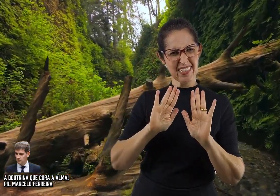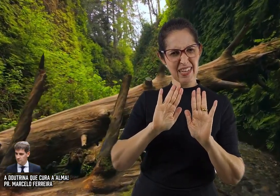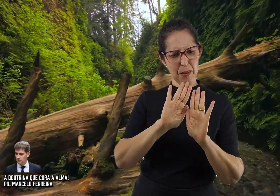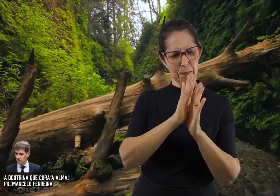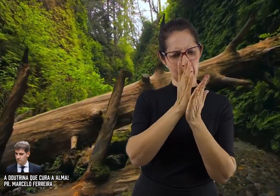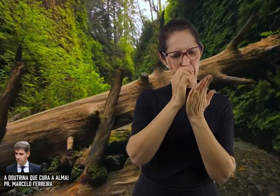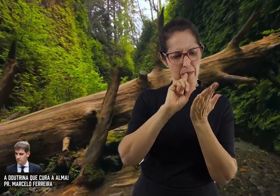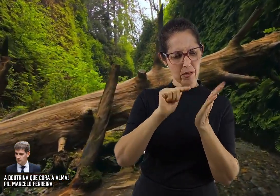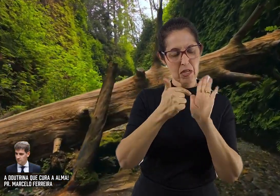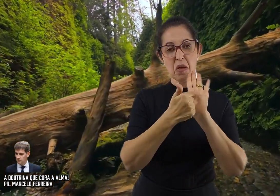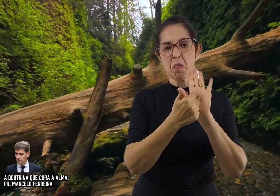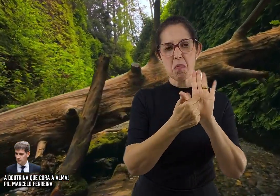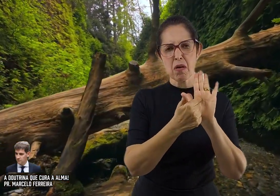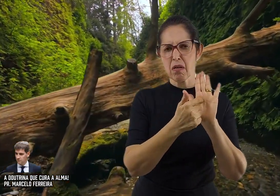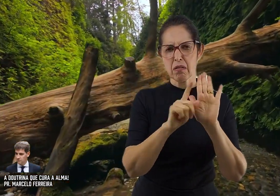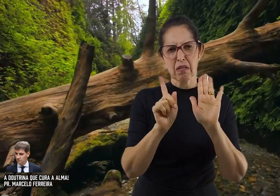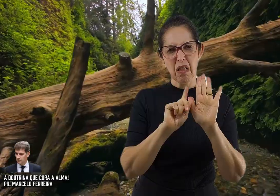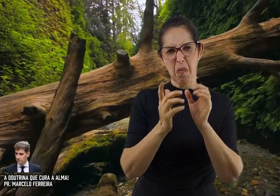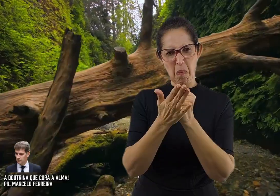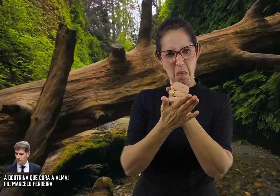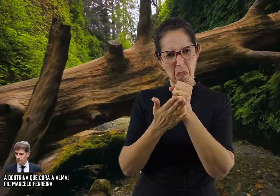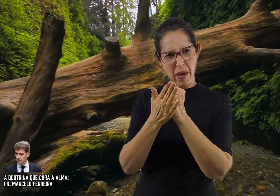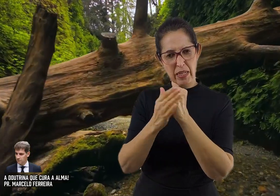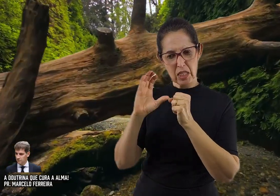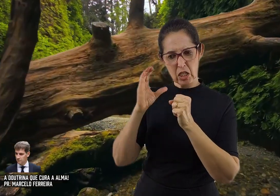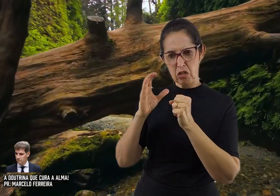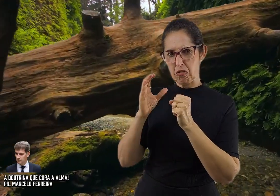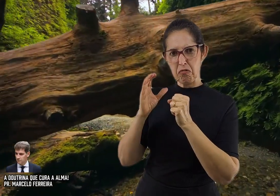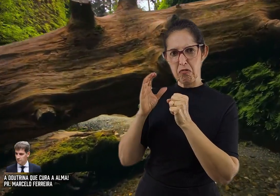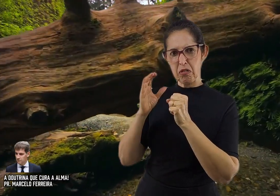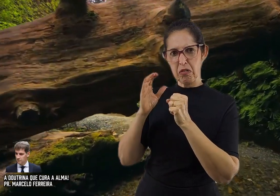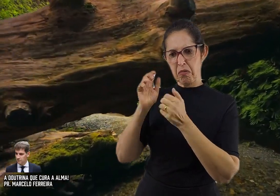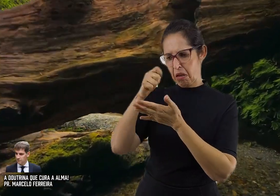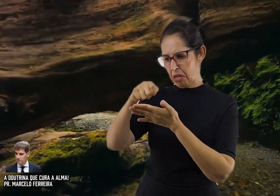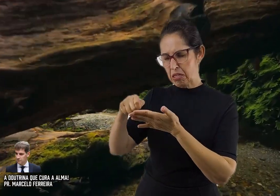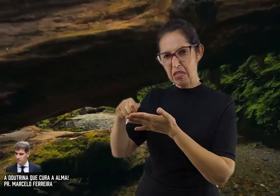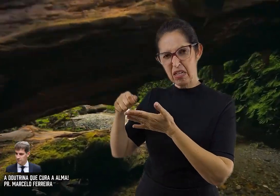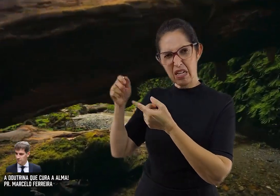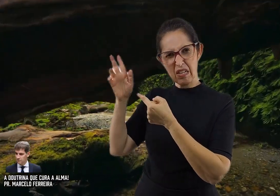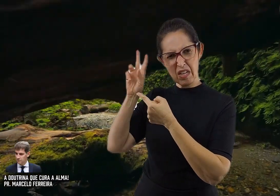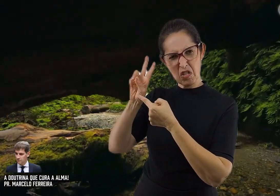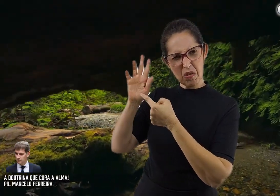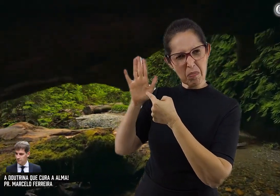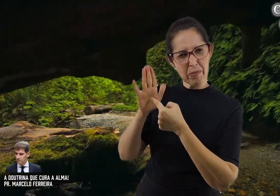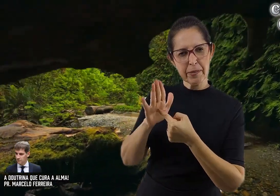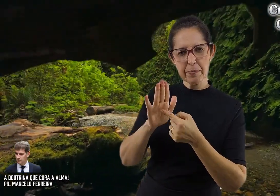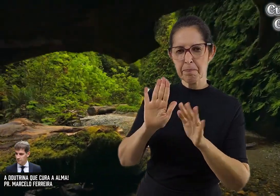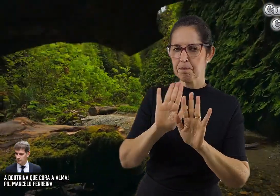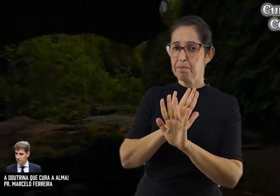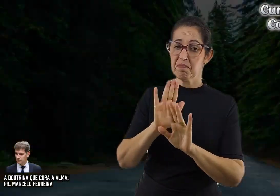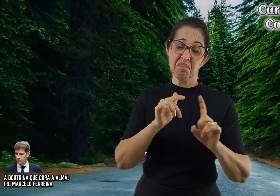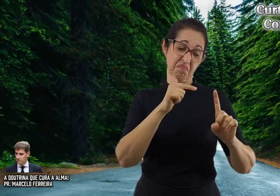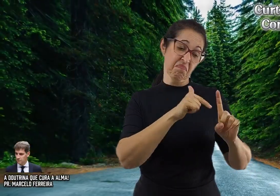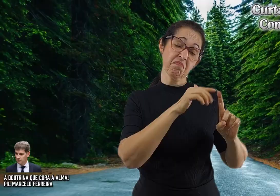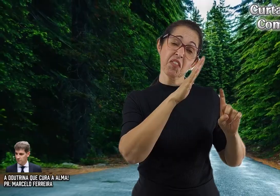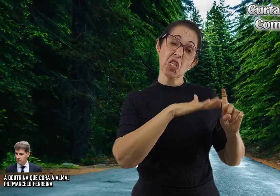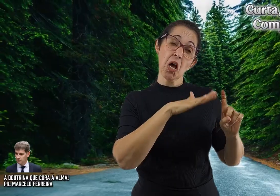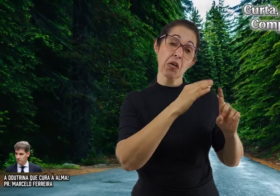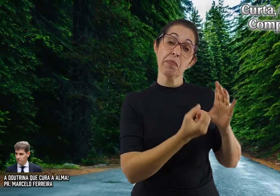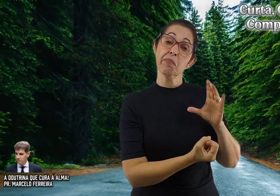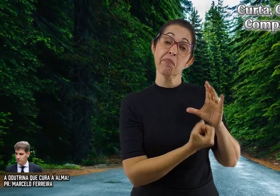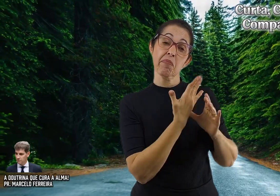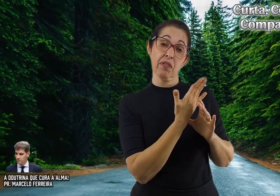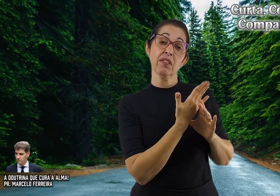não tem nenhuma comprovação histórica, não tem nenhum registro histórico. É um dogma, criou. Doutrina não.